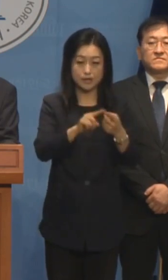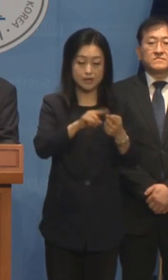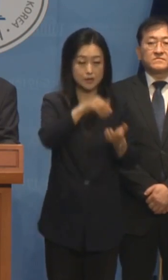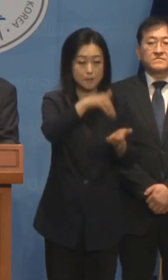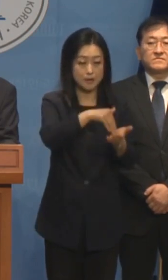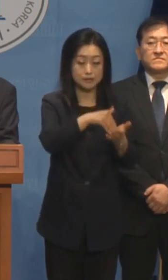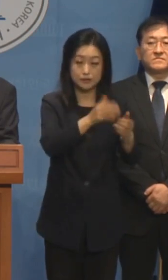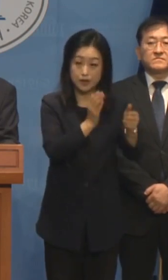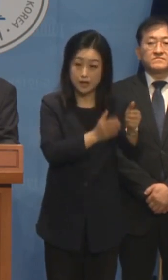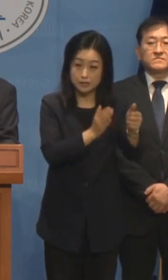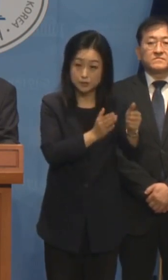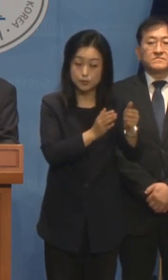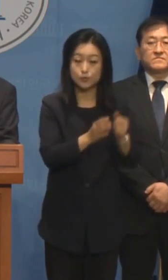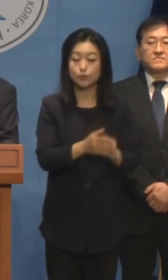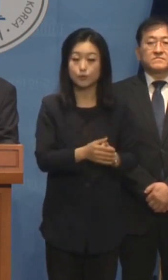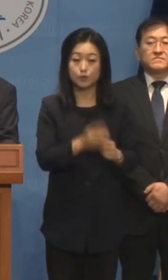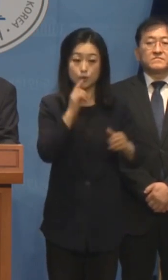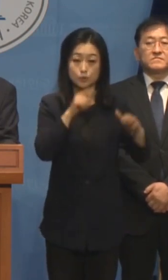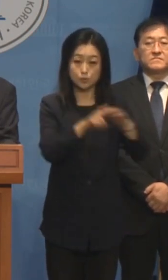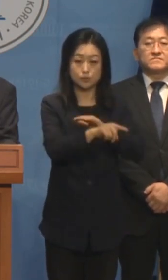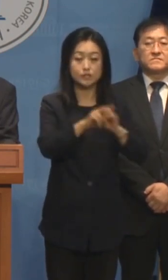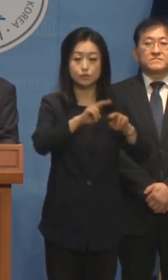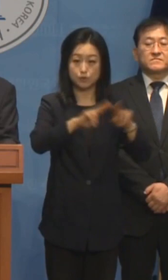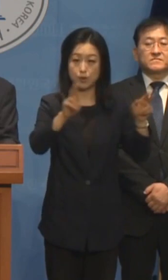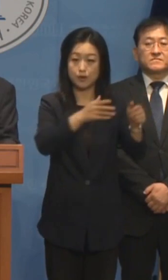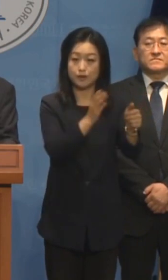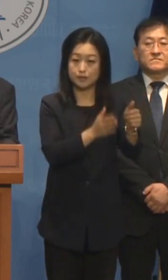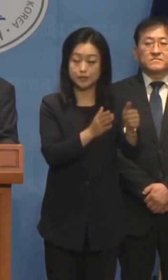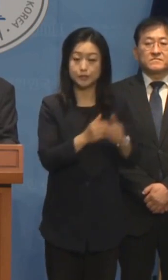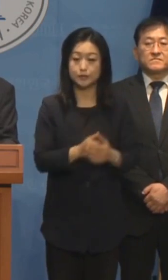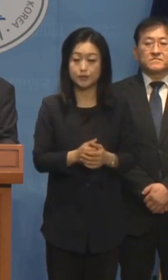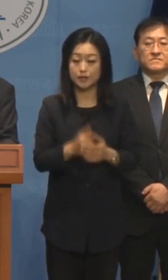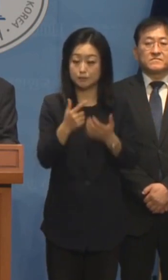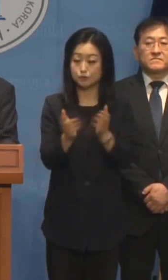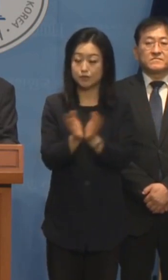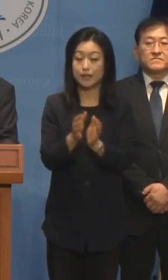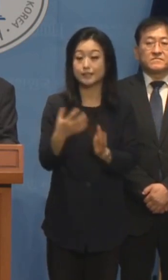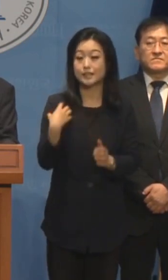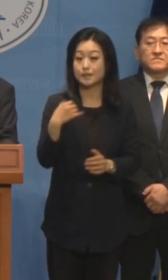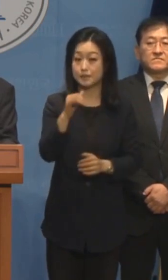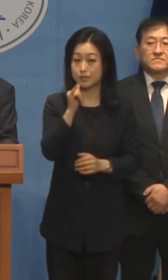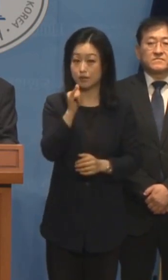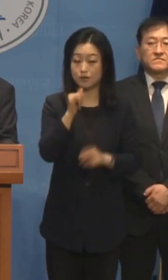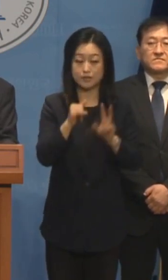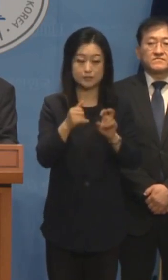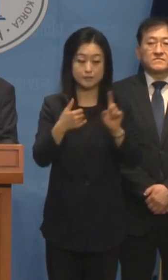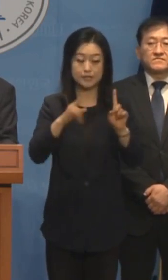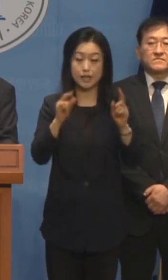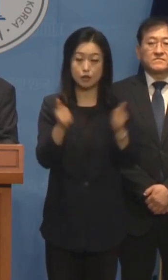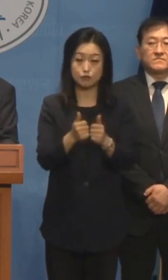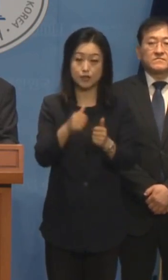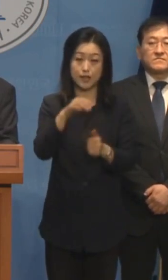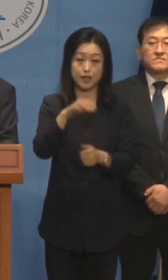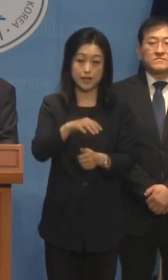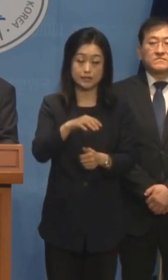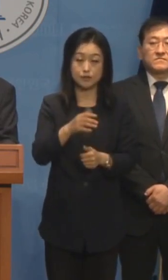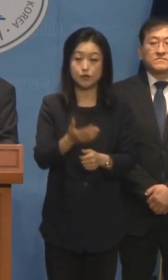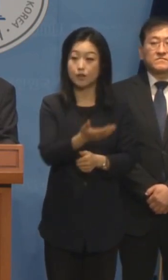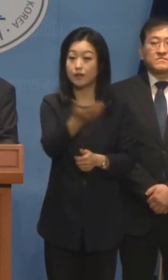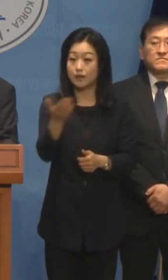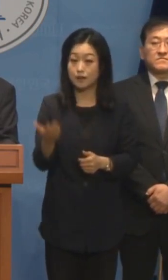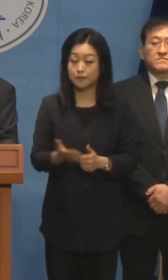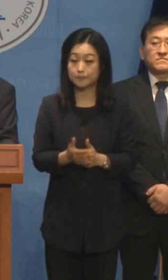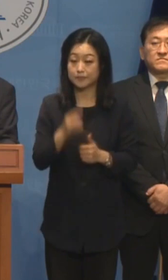이제라도 원상 회복시킬 것을 촉구합니다. 민주당에도 책임이 있습니다. 제21대 총선에서 국민들께서 집권